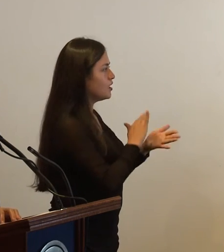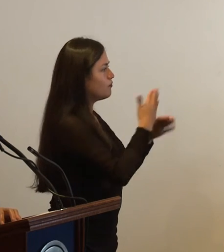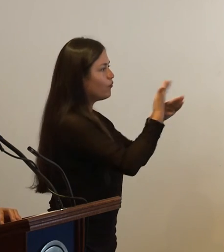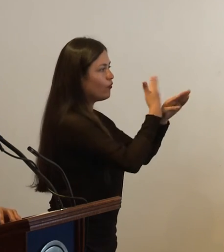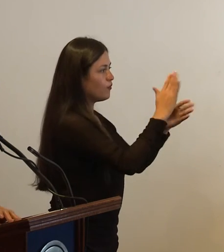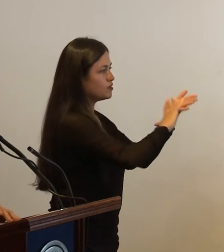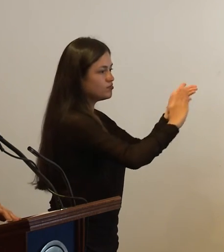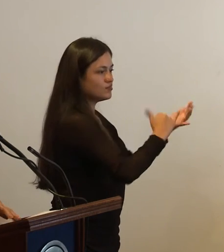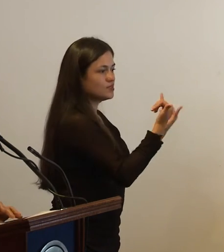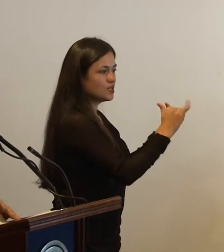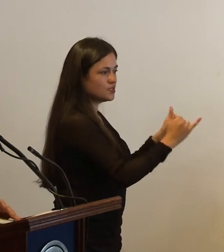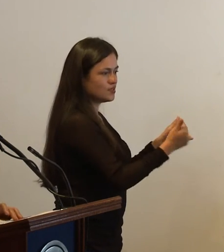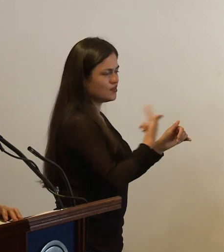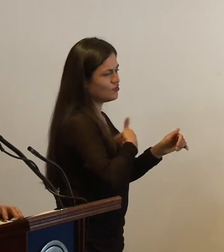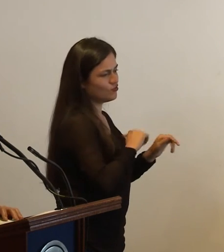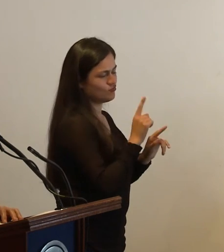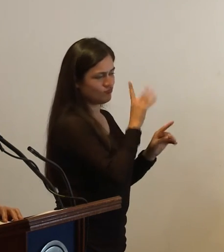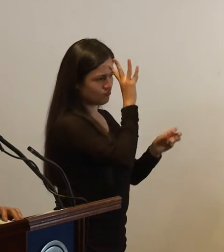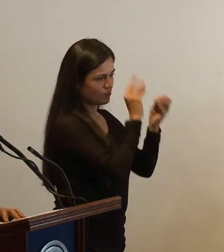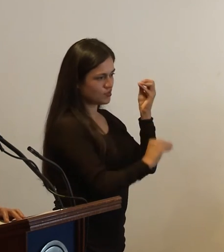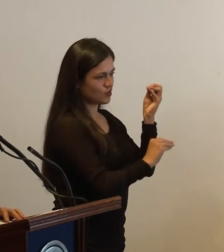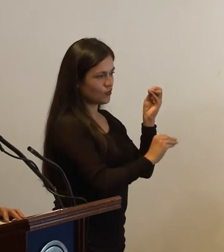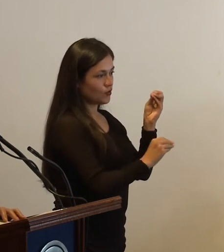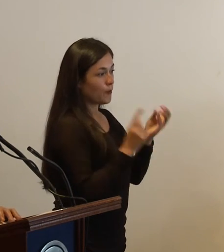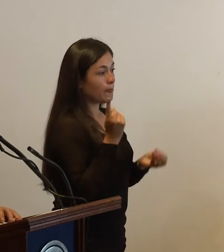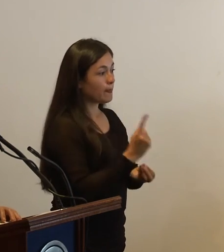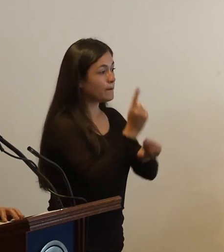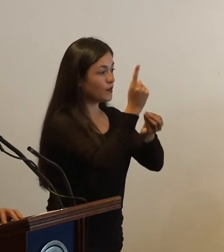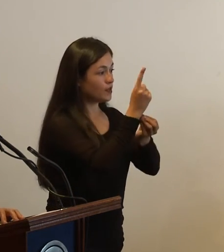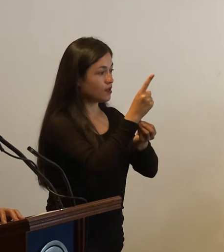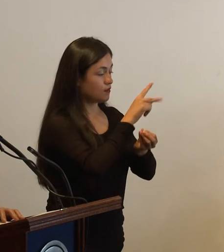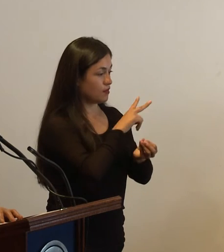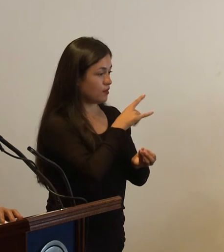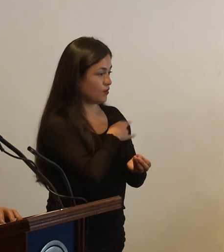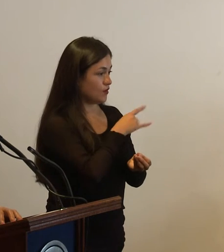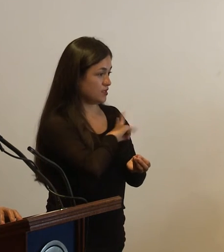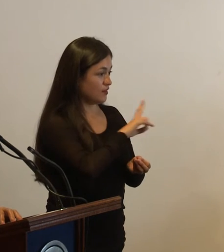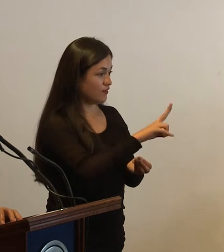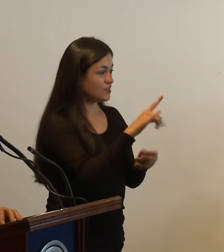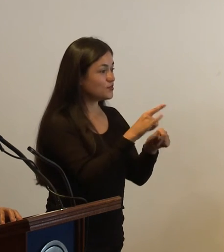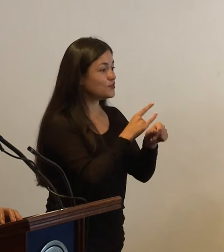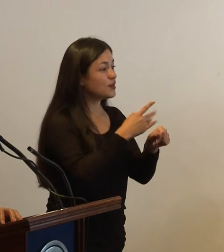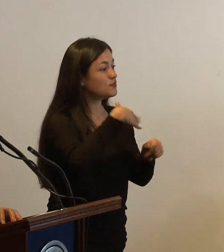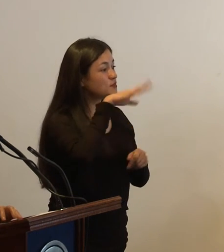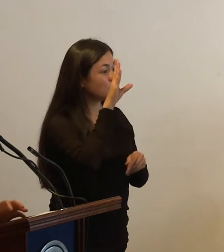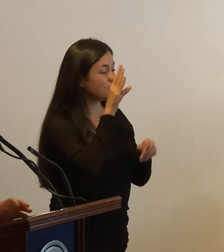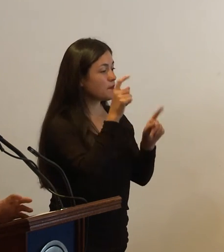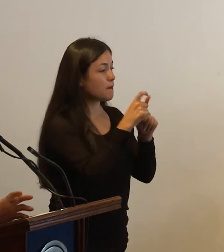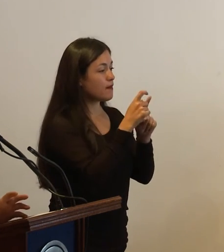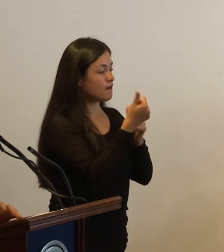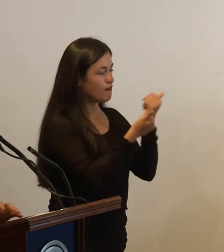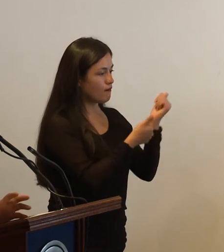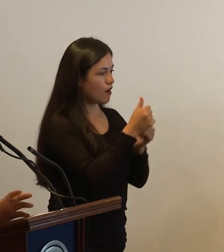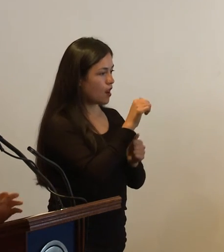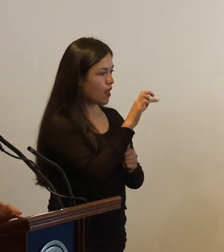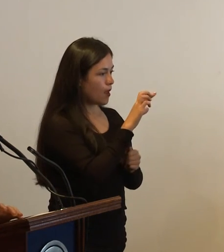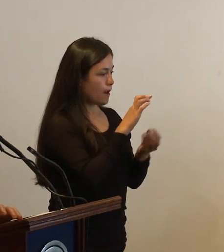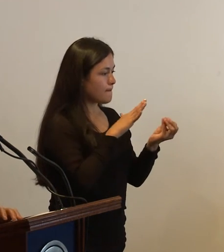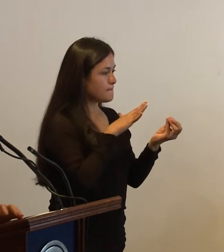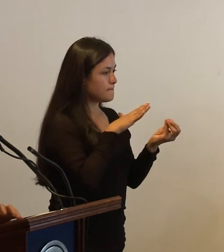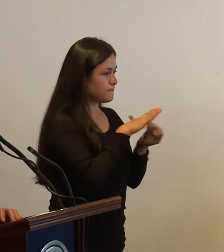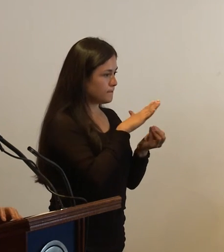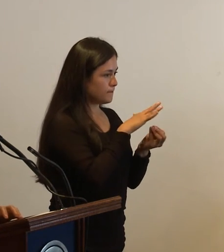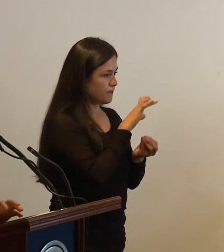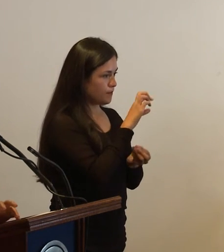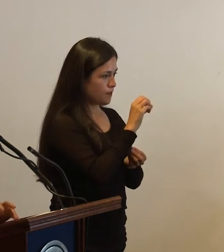pues políticamente correcto, si lo podemos señalar, el término de posacuerdo. Bueno, hay algunos retos